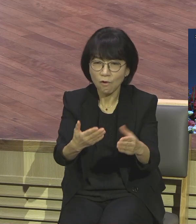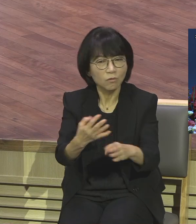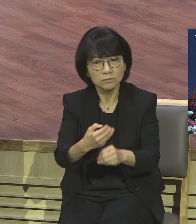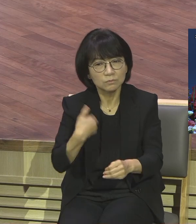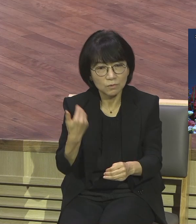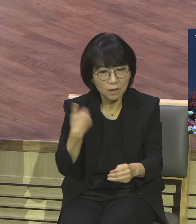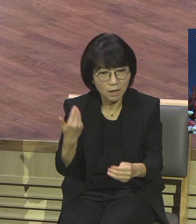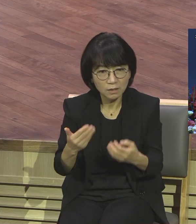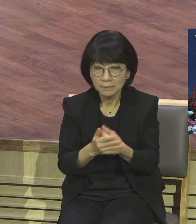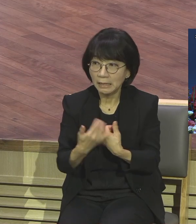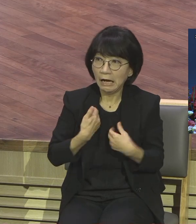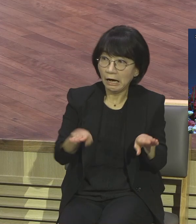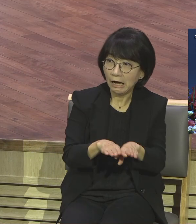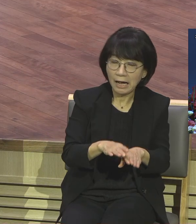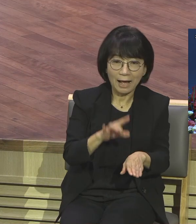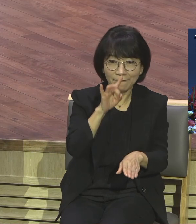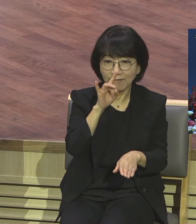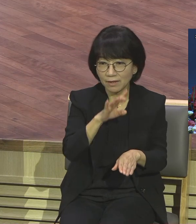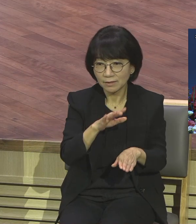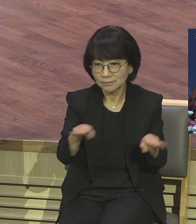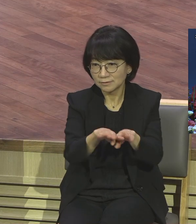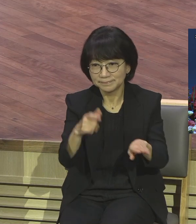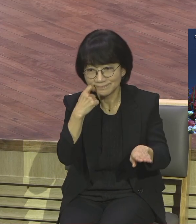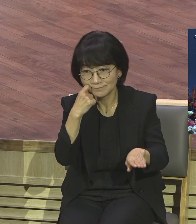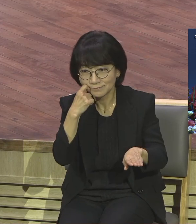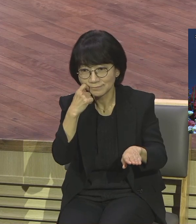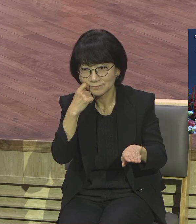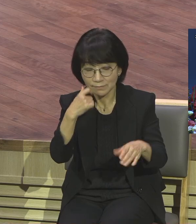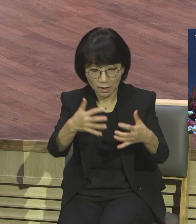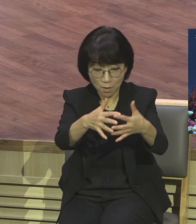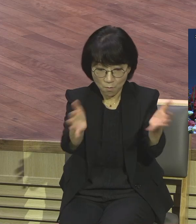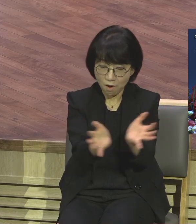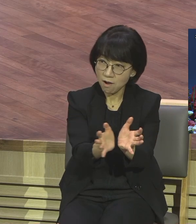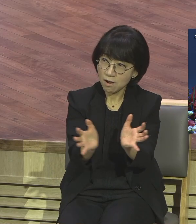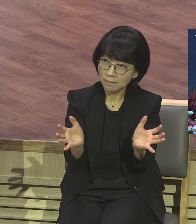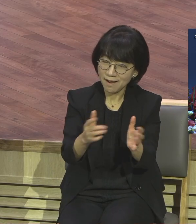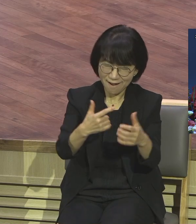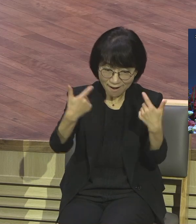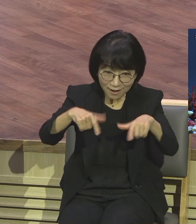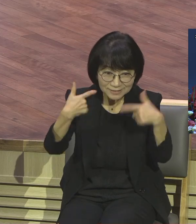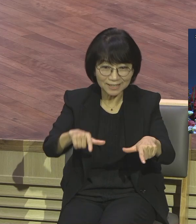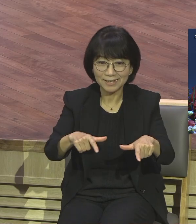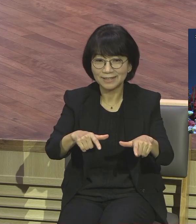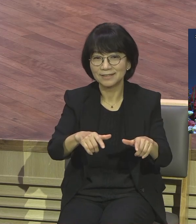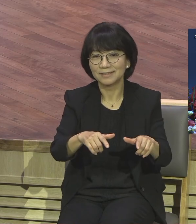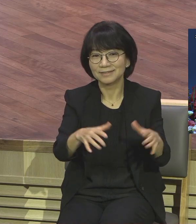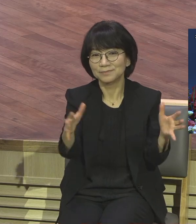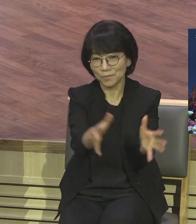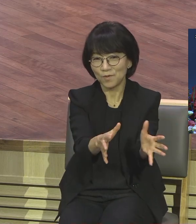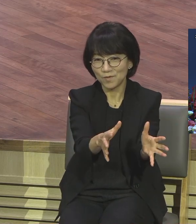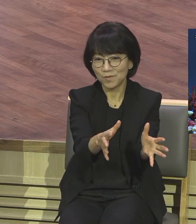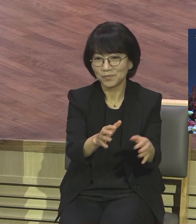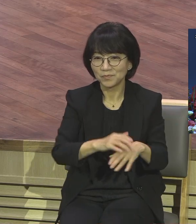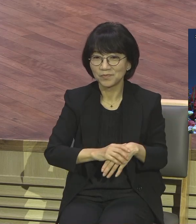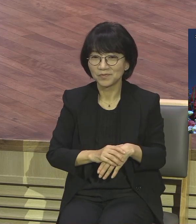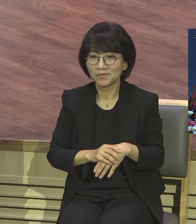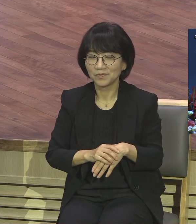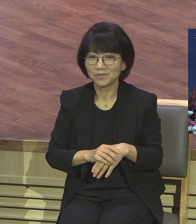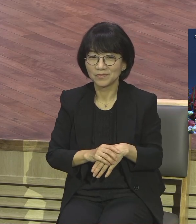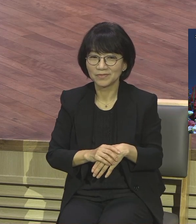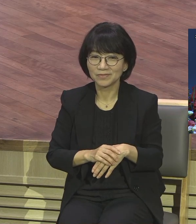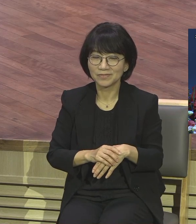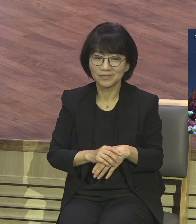새로운 은혜를 주시기 위해서 이 주일이 있는 것인데, 뭐 지난 주일이나 이번 주일이나 작년이나 올해나